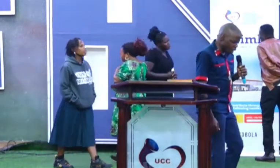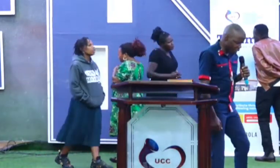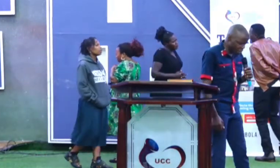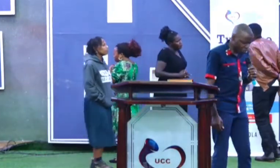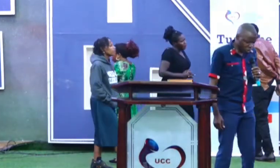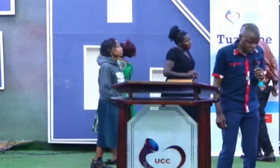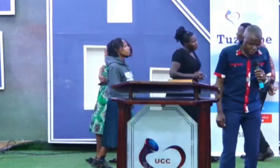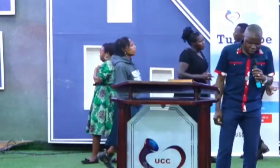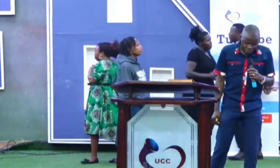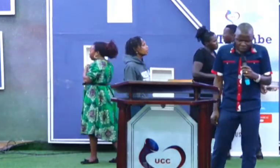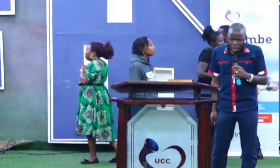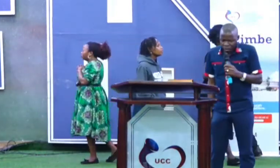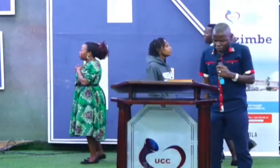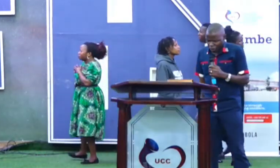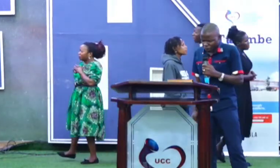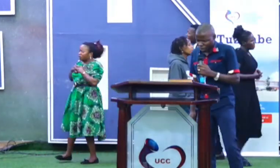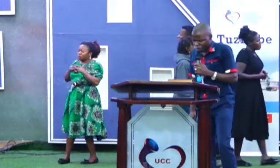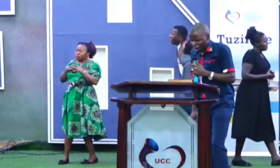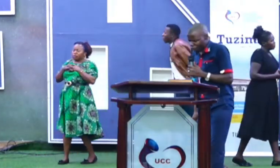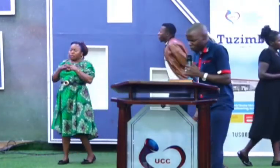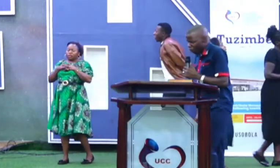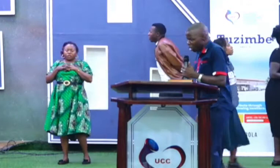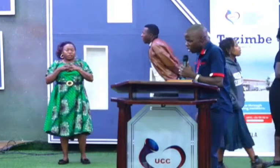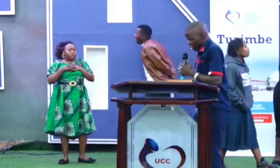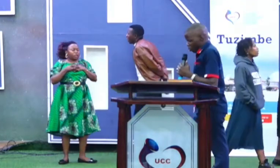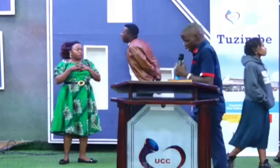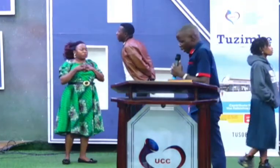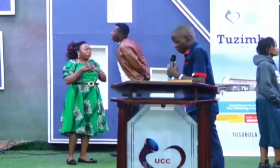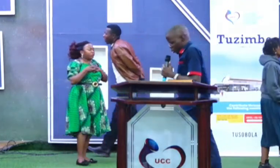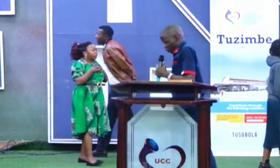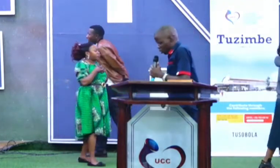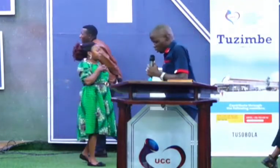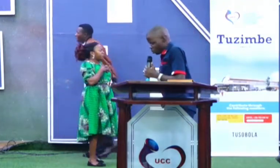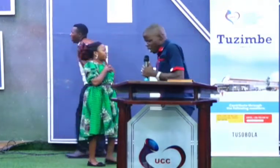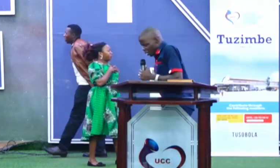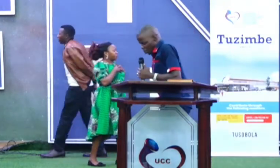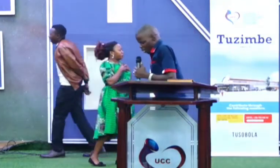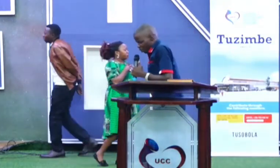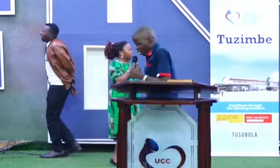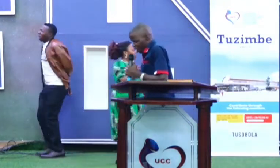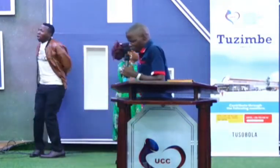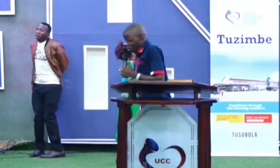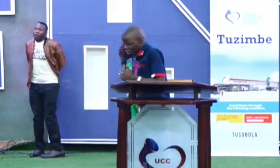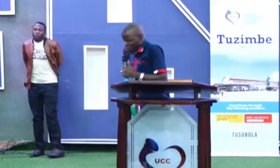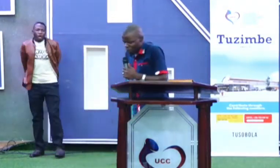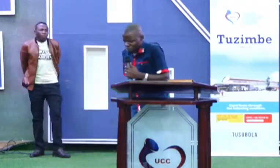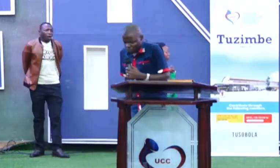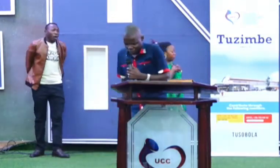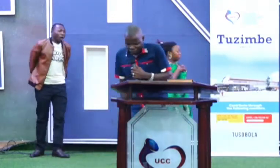Ye muberebere w'ebitonde, ye muberebere mu bafu, ye muberebere w'eggulu, ye muberebere